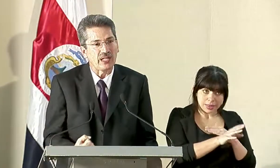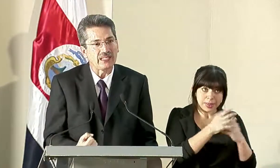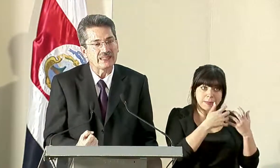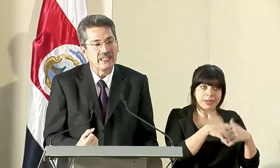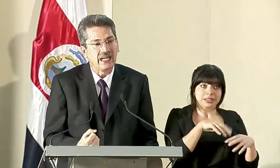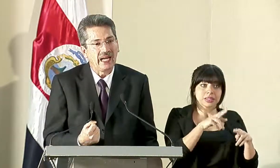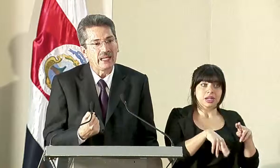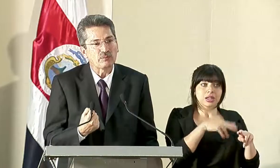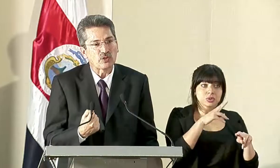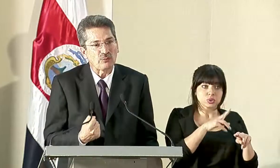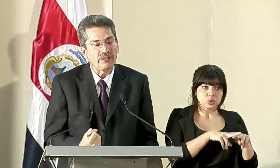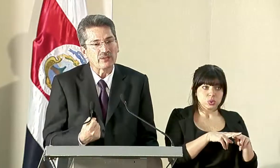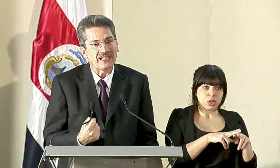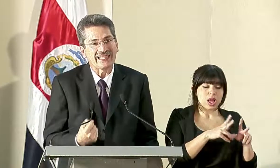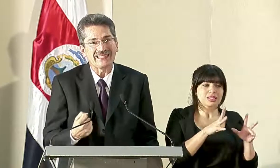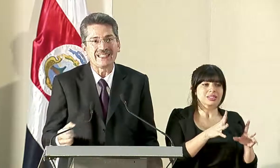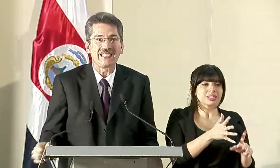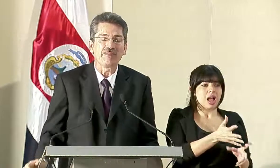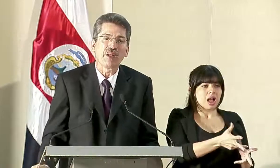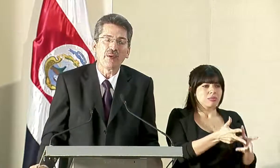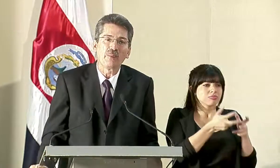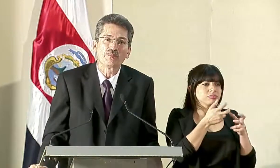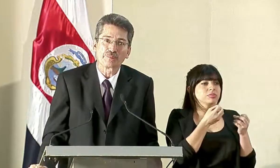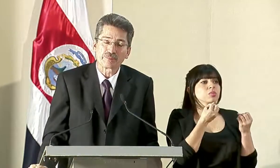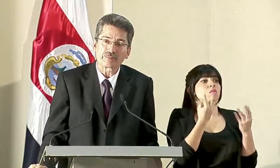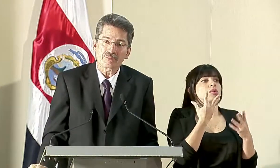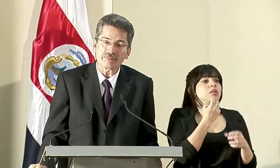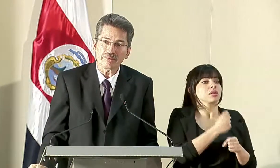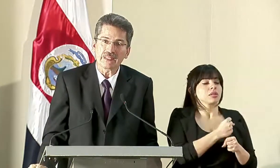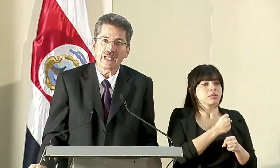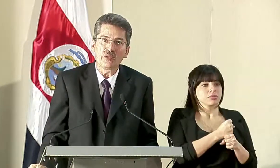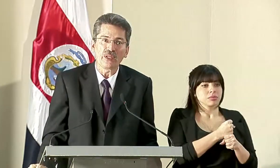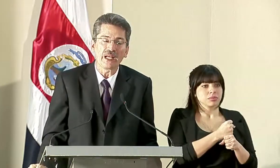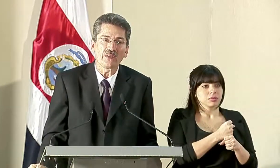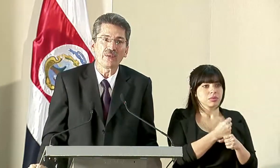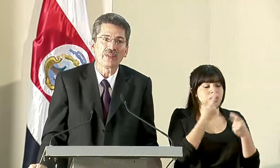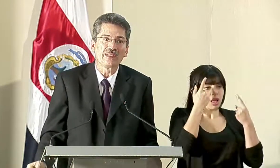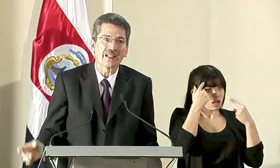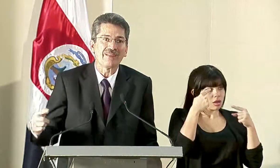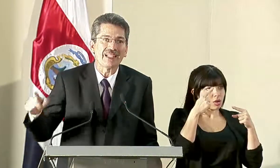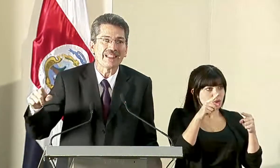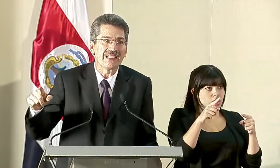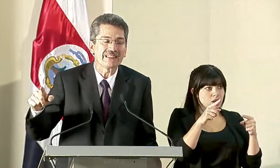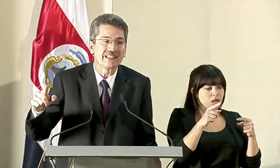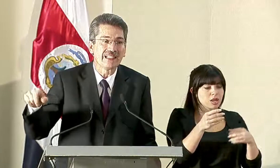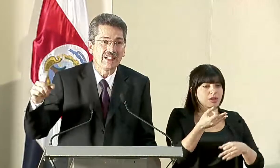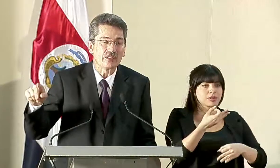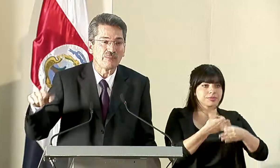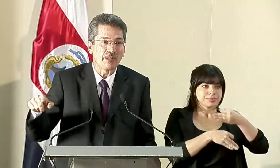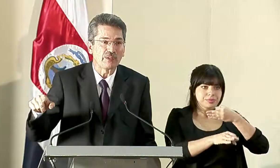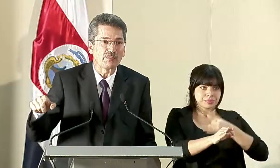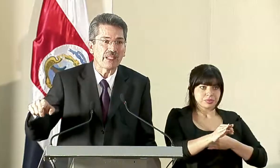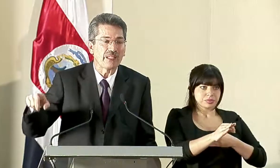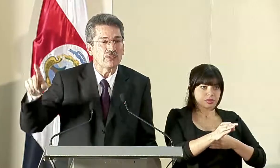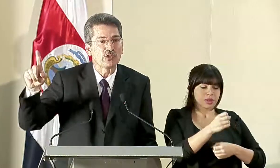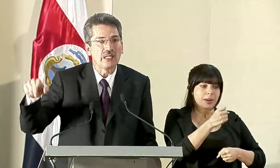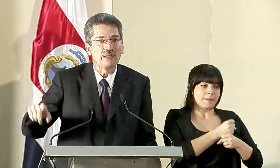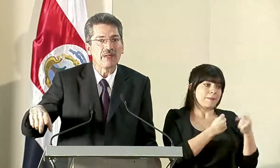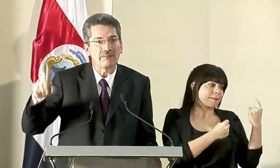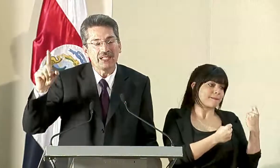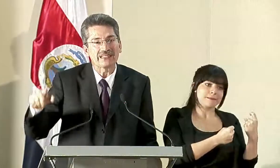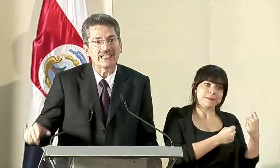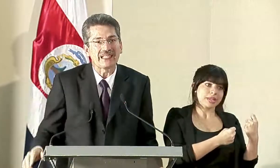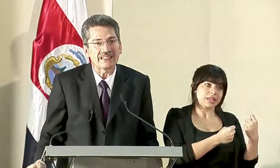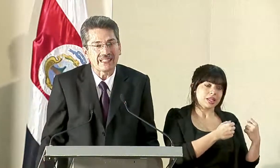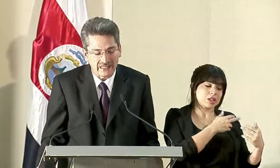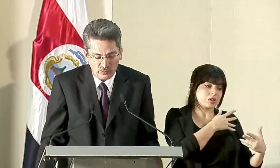empresas nacionales han absorbido tal cantidad de empleo que han logrado revertir los empleos perdidos y